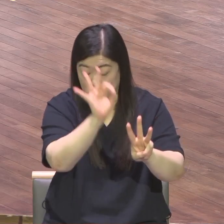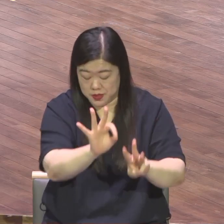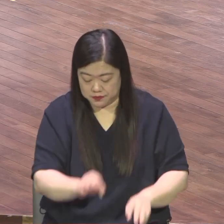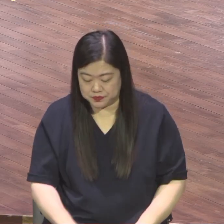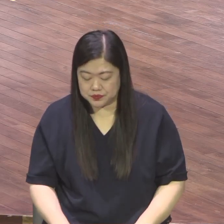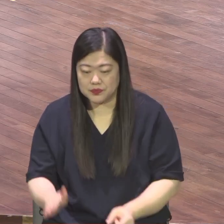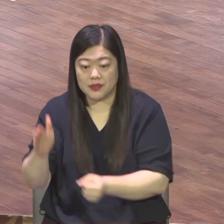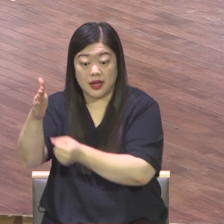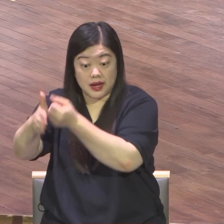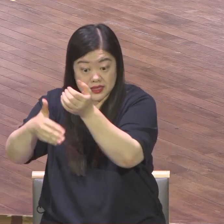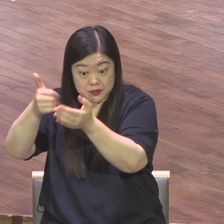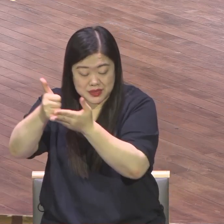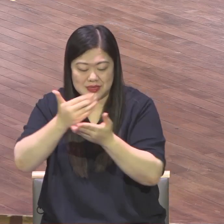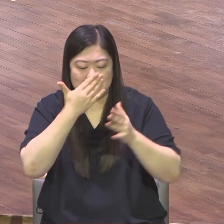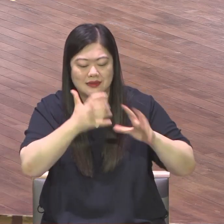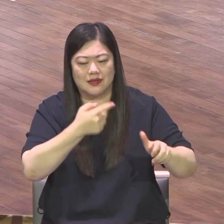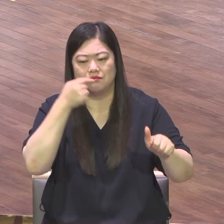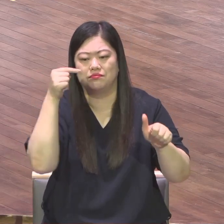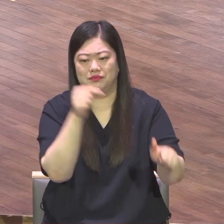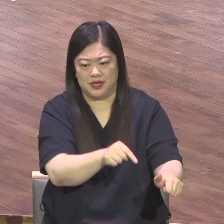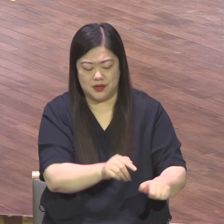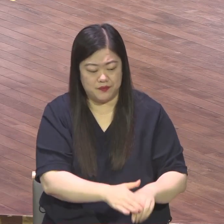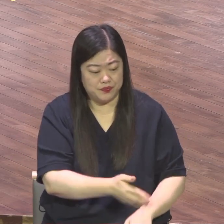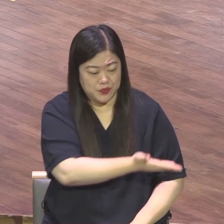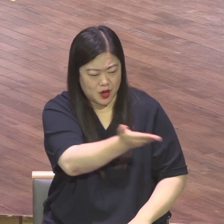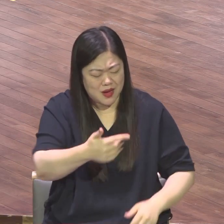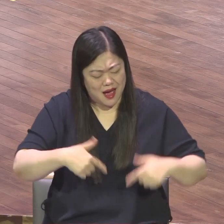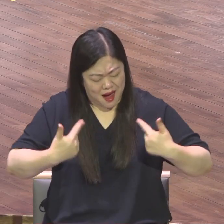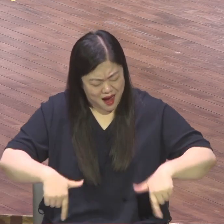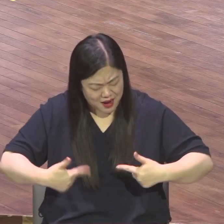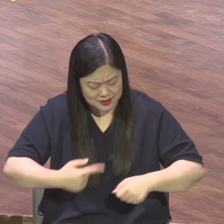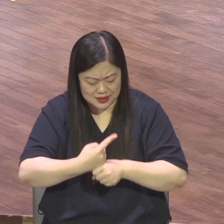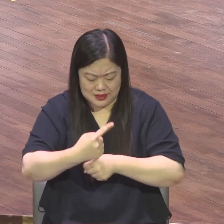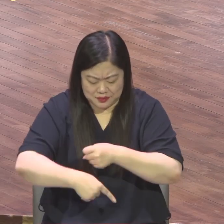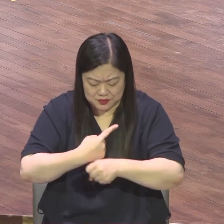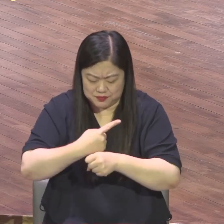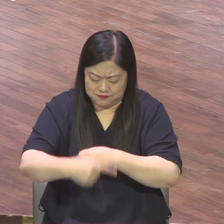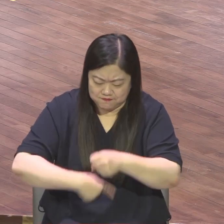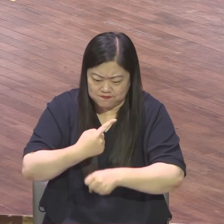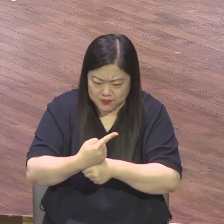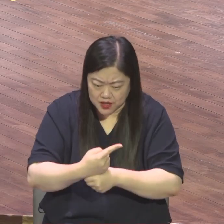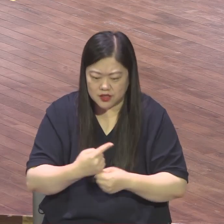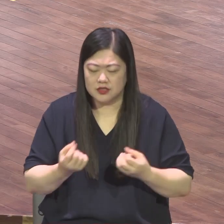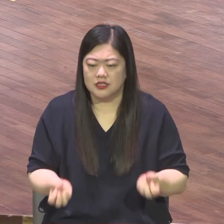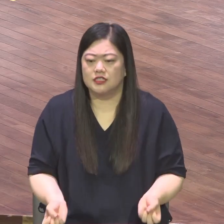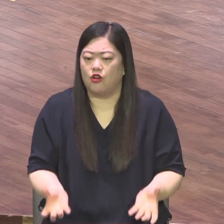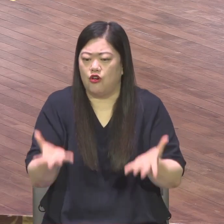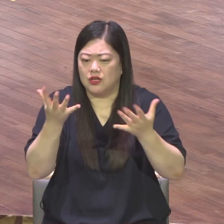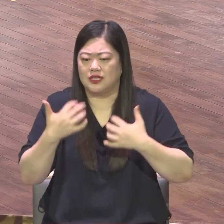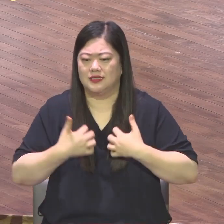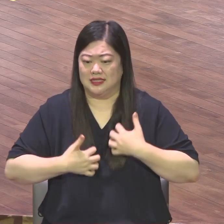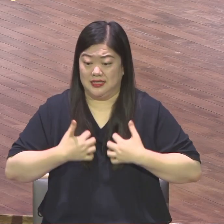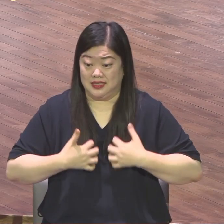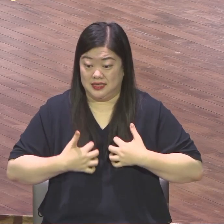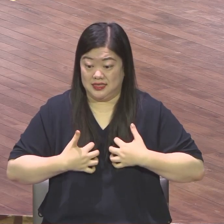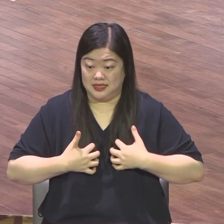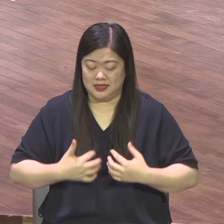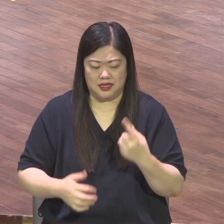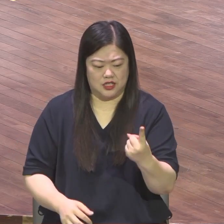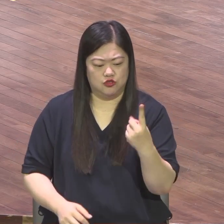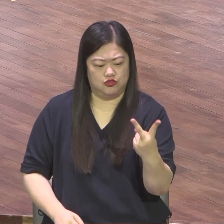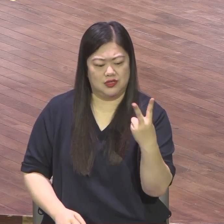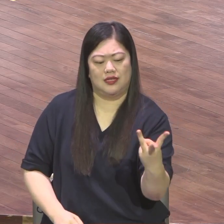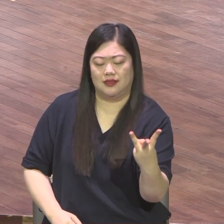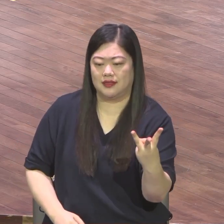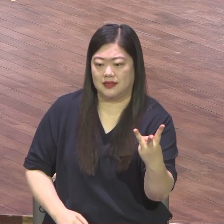백성들에게 너는 매년 세 번 내게 절기를 지키라 그랬어요. 절기를 사람이 만든